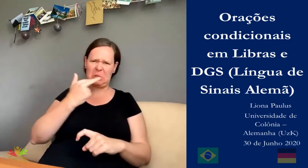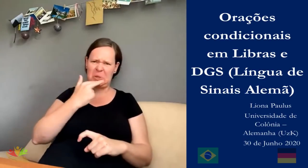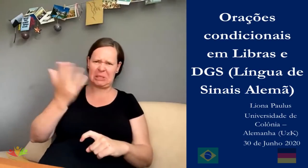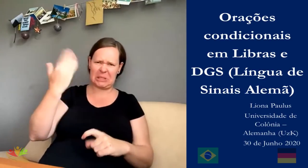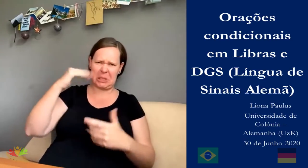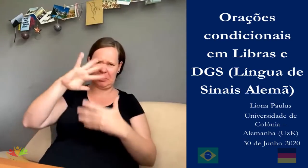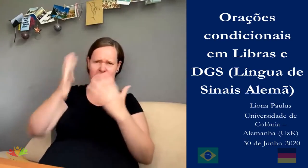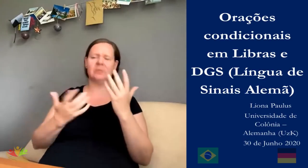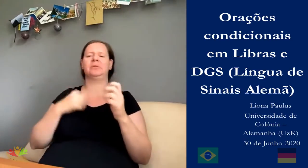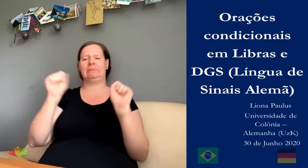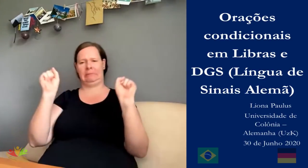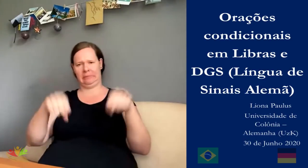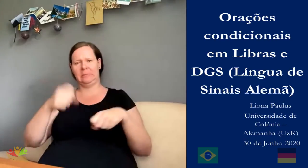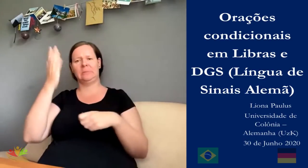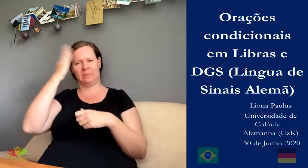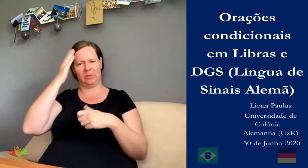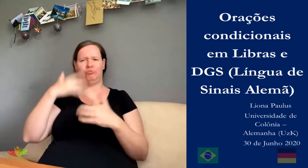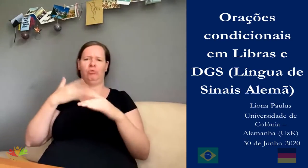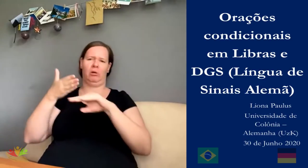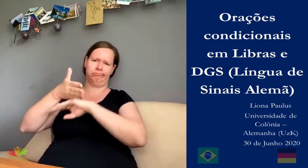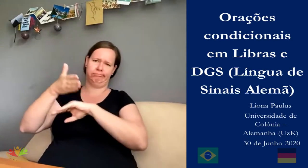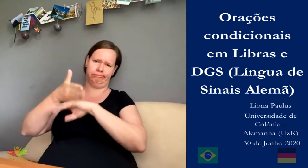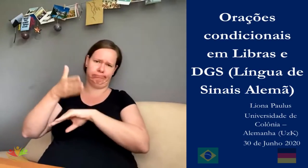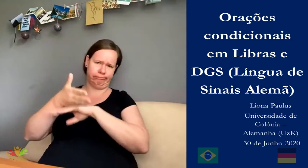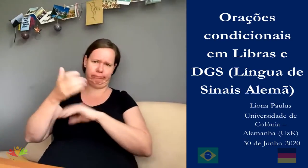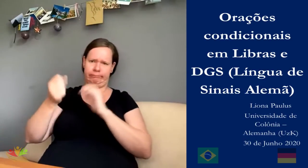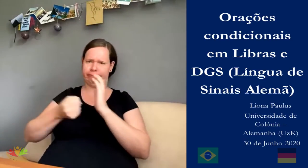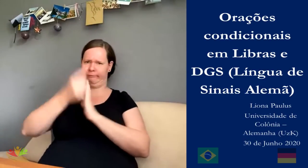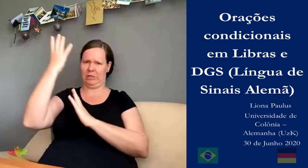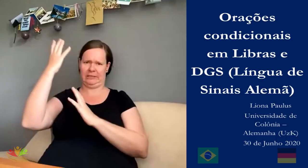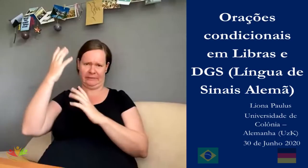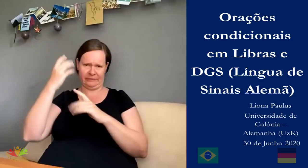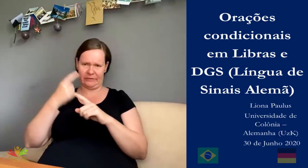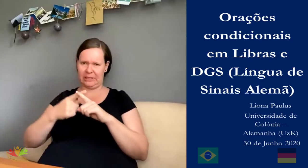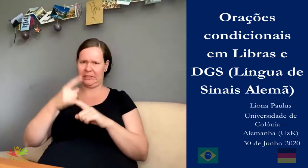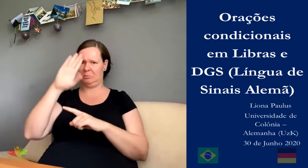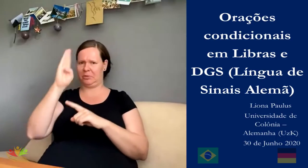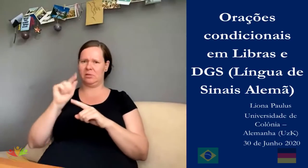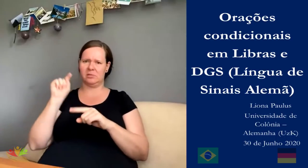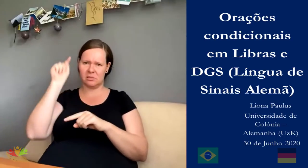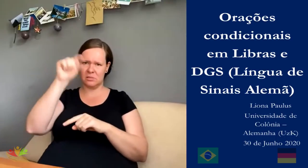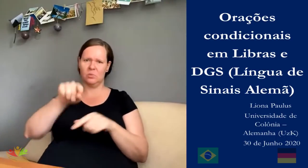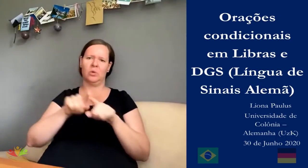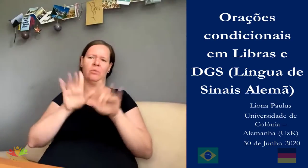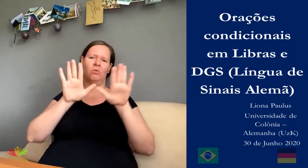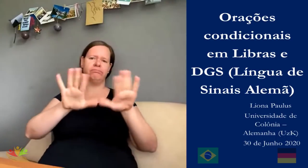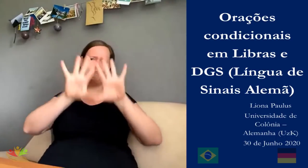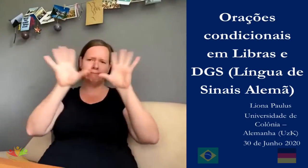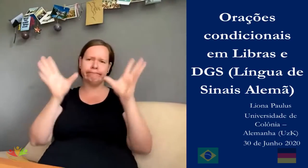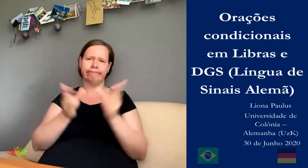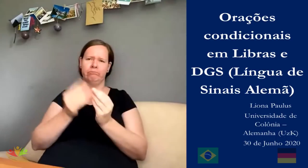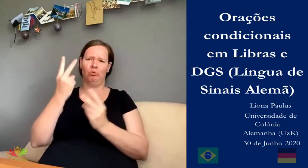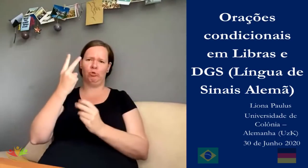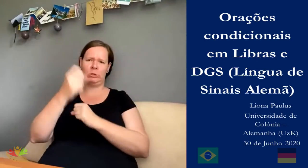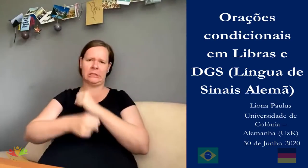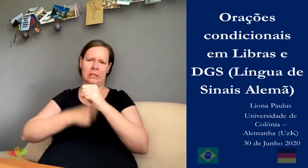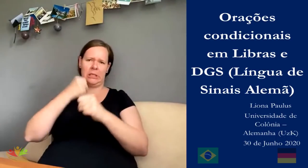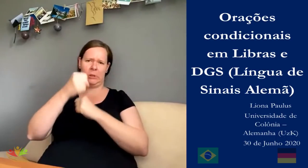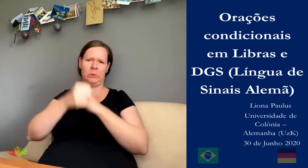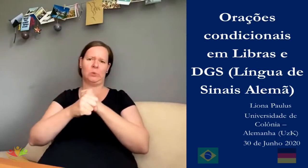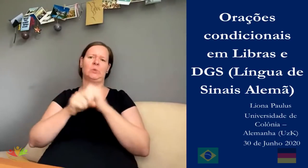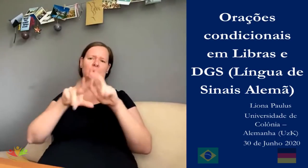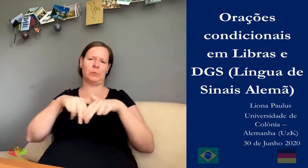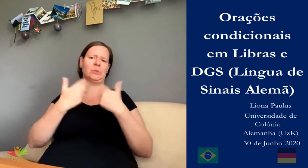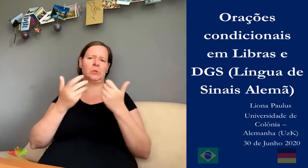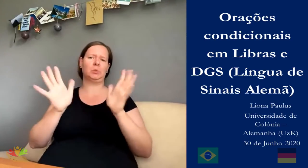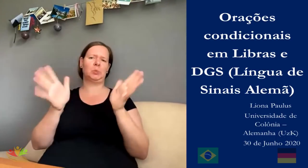com língua de sinais. Hoje a minha fala, eu vou usar Libras, Eu acho que dá para vocês entenderem minha língua de sinais. Eu já fui